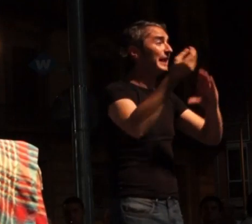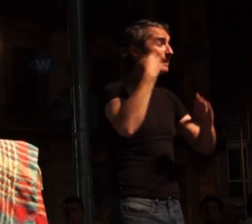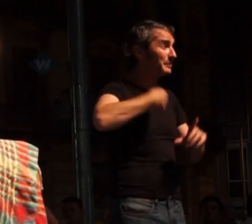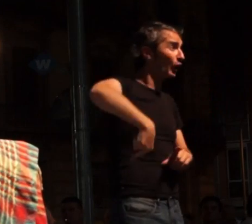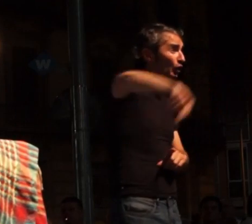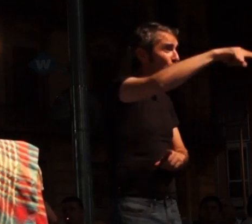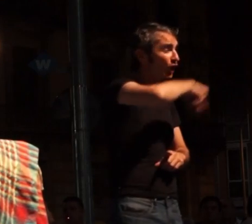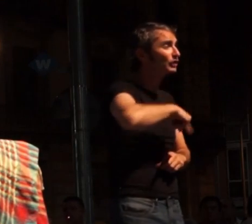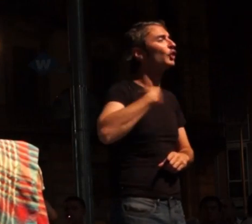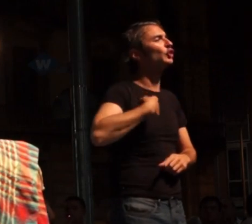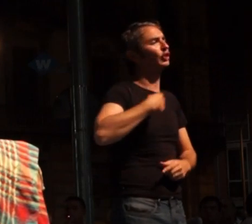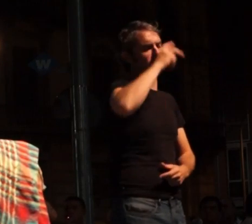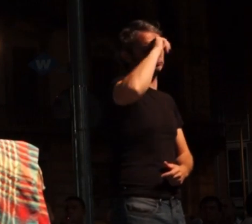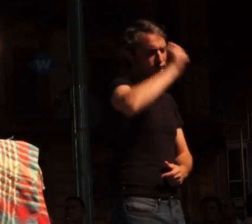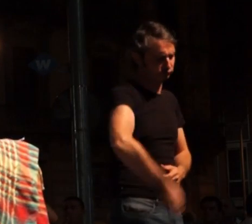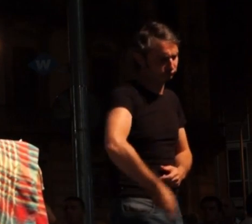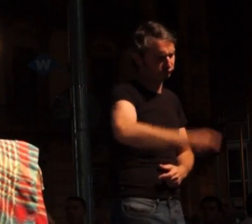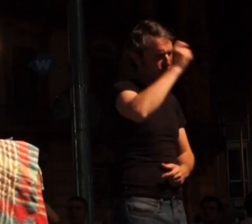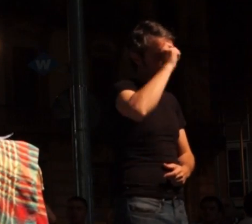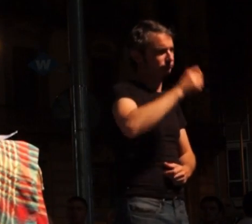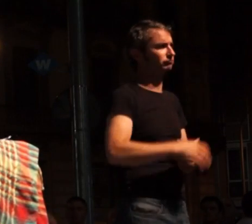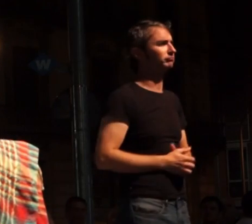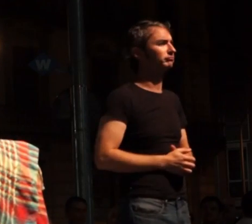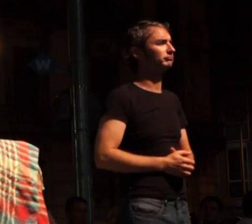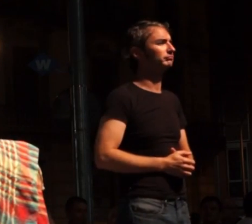el nostre millor homenatge.